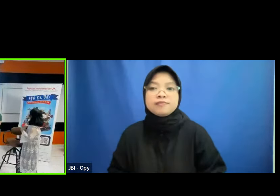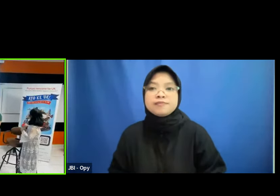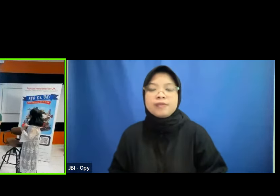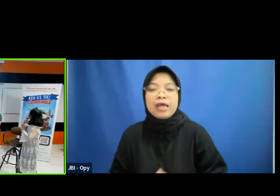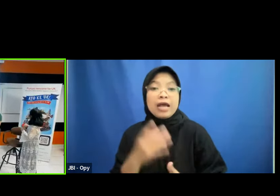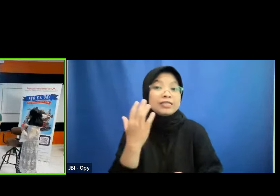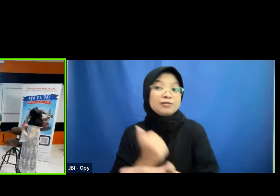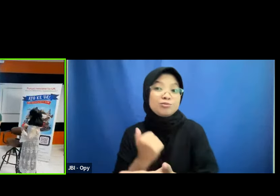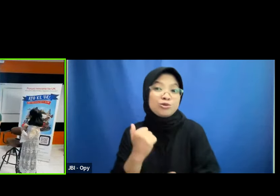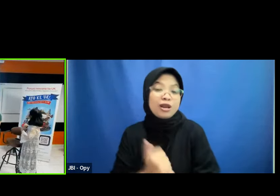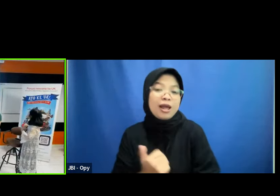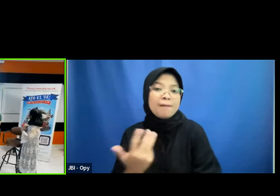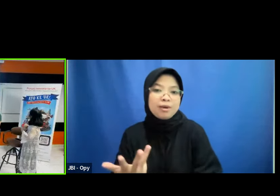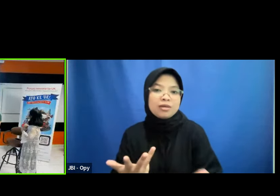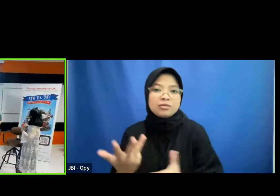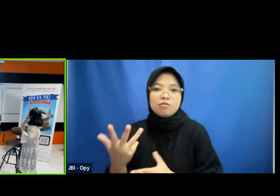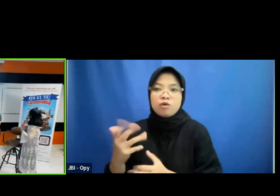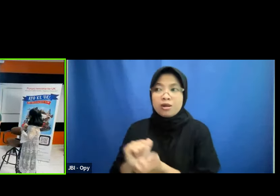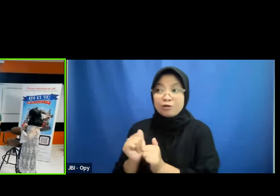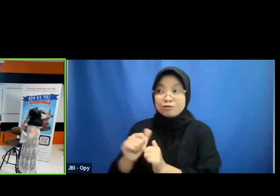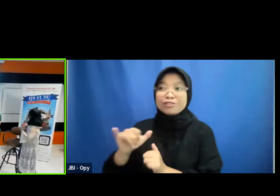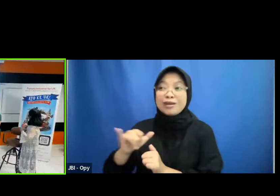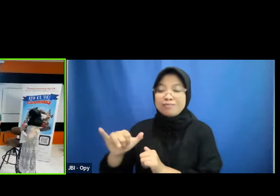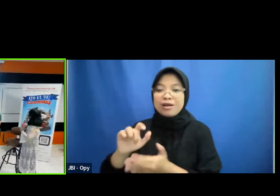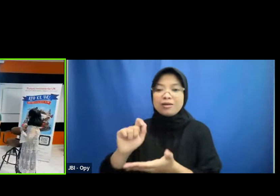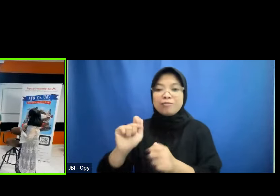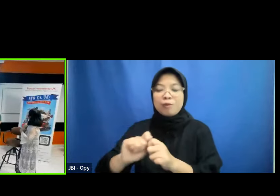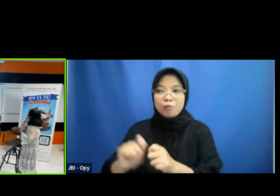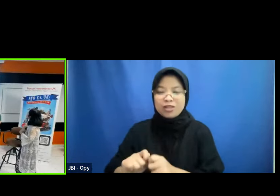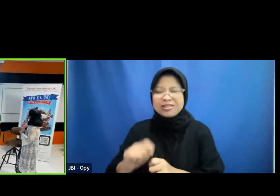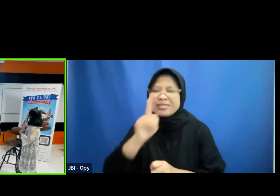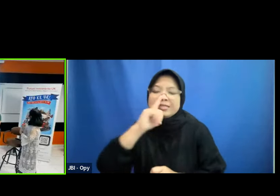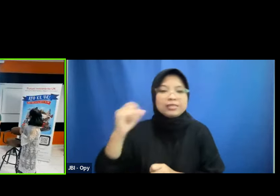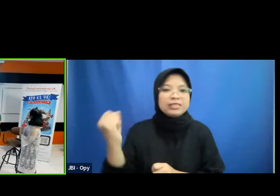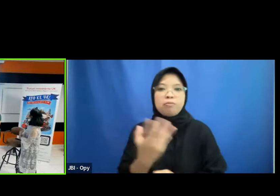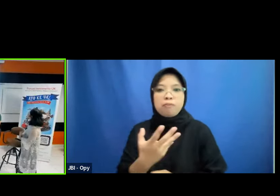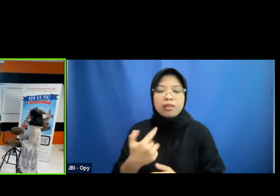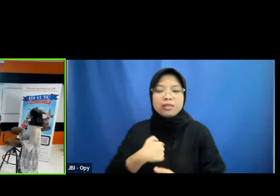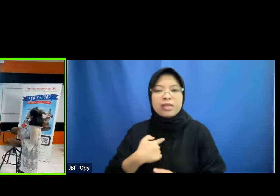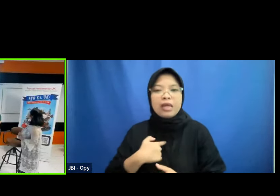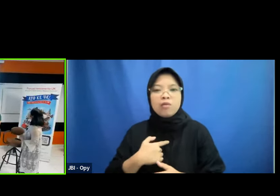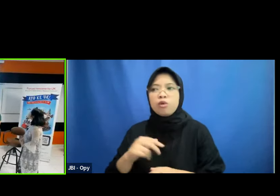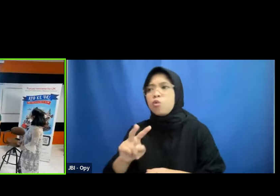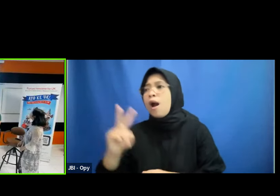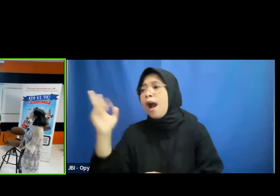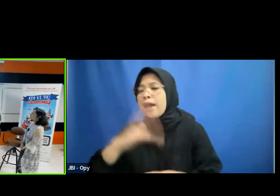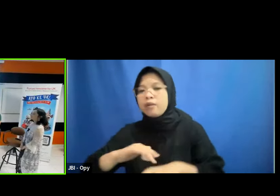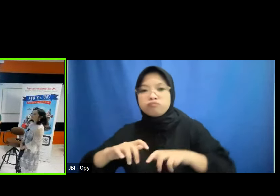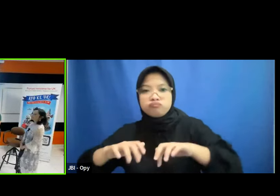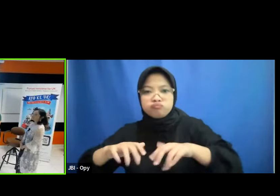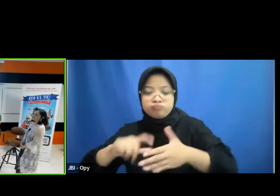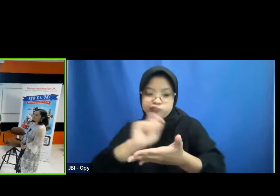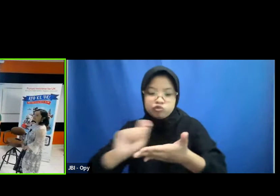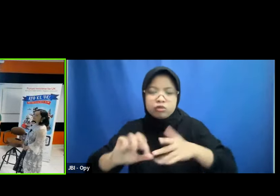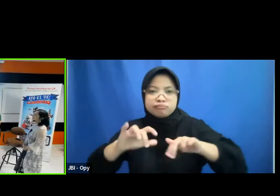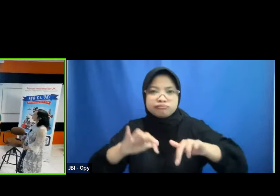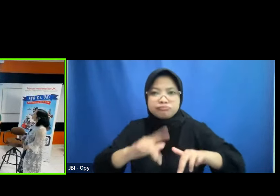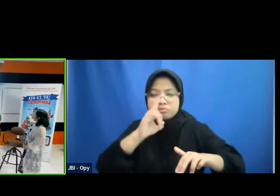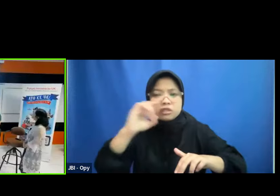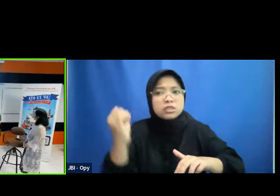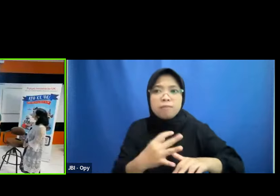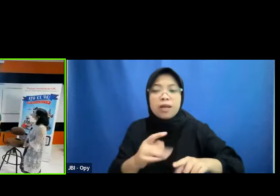Walaupun mungkin kita cas-nya sama ya bikin Esi sistem kebut semalam kayak gitu Saya mungkin cuma nulis 2 hari gitu kan Em